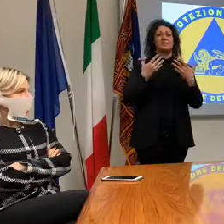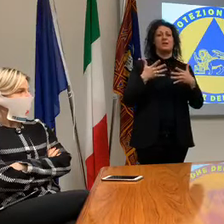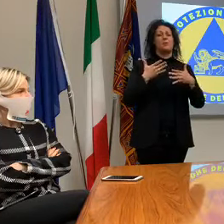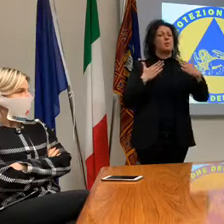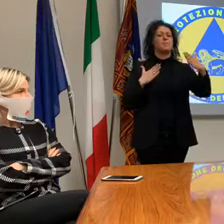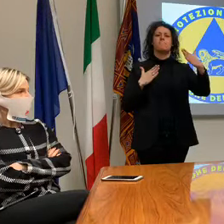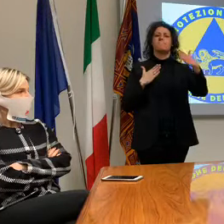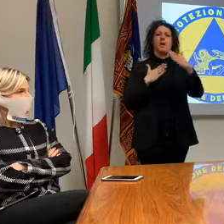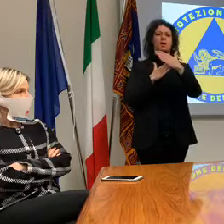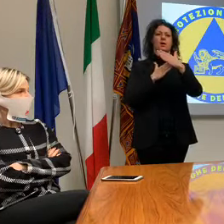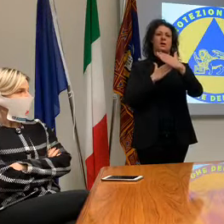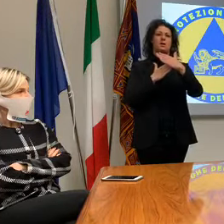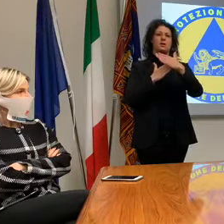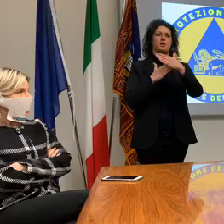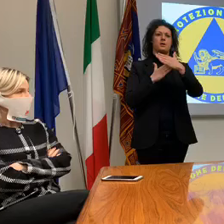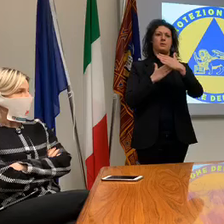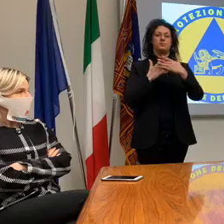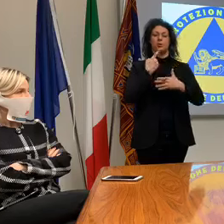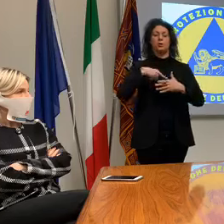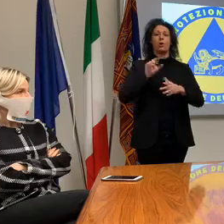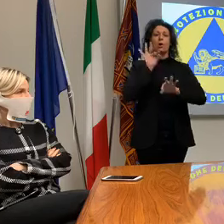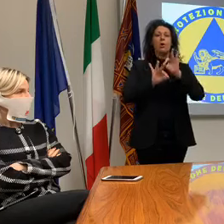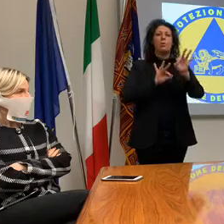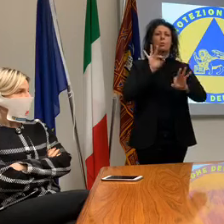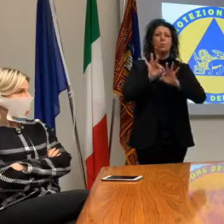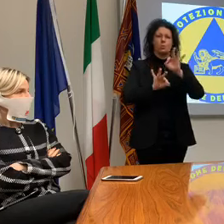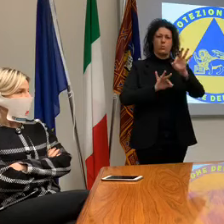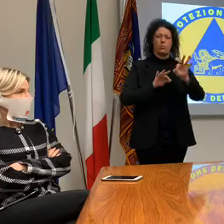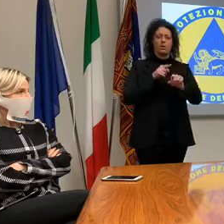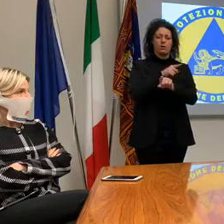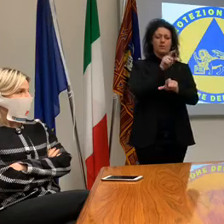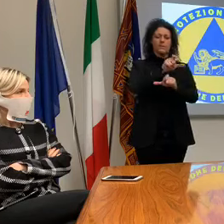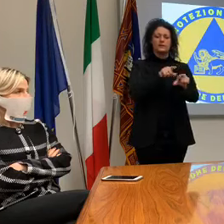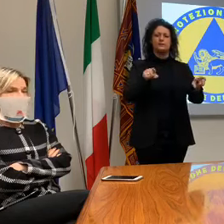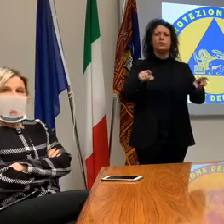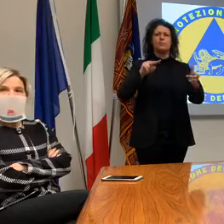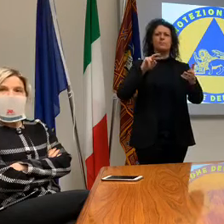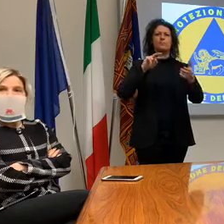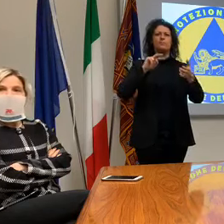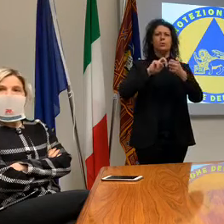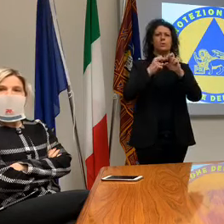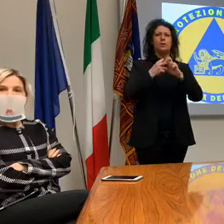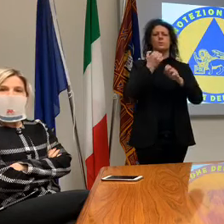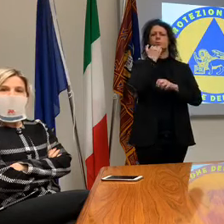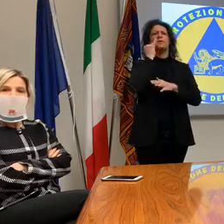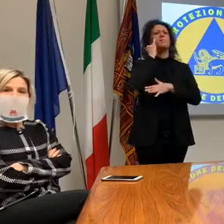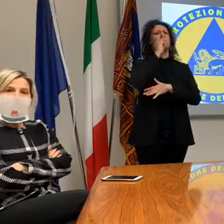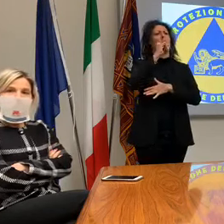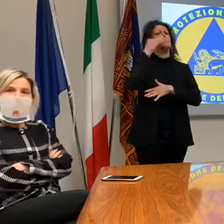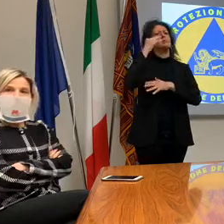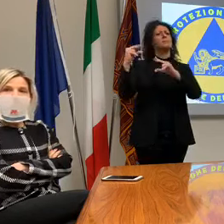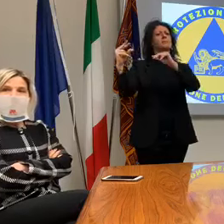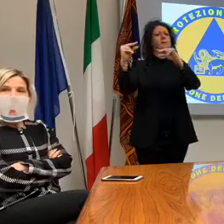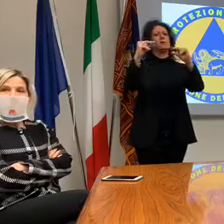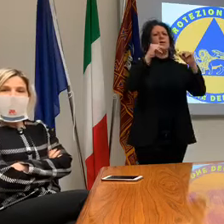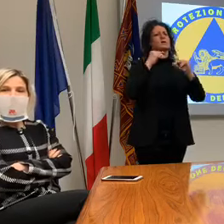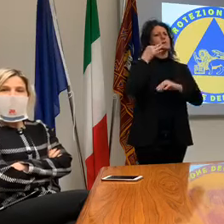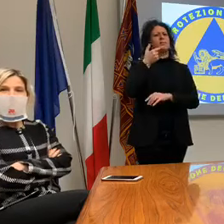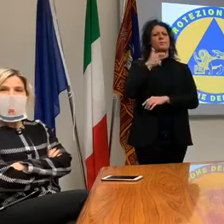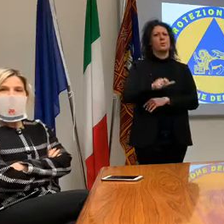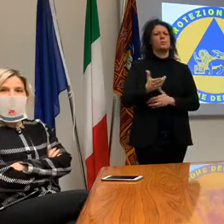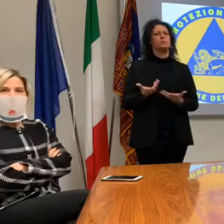intensità di cura, e quindi stiamo parlando di pazienti problematici. Scusate, ma cosa succede sento parlare? Scusatemi. Silenzio per